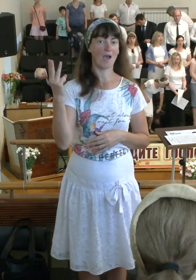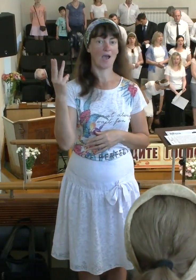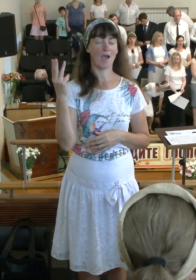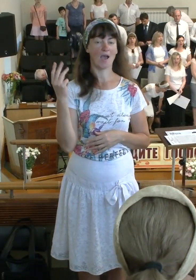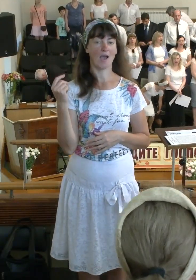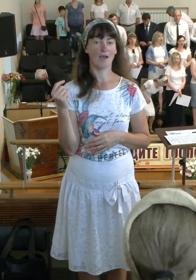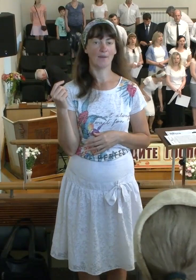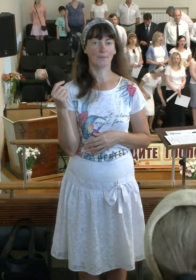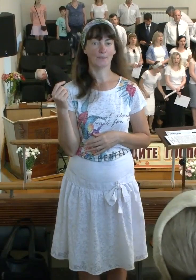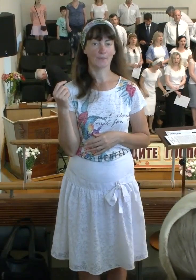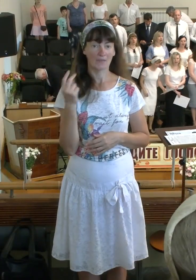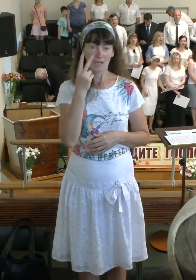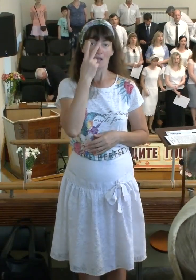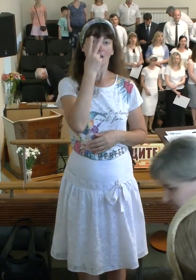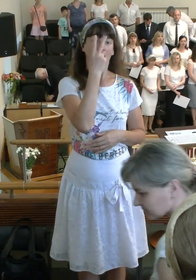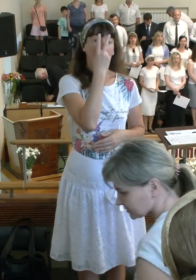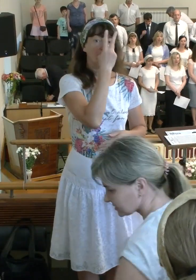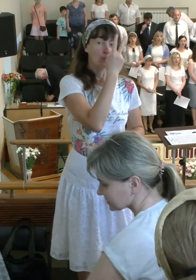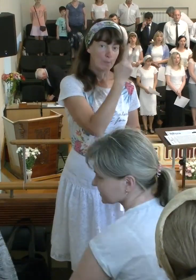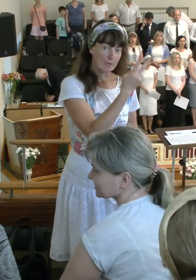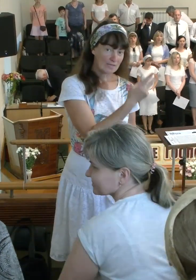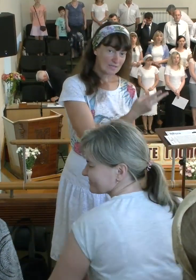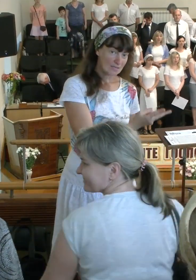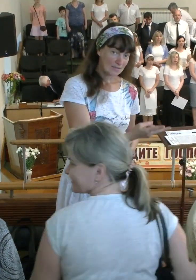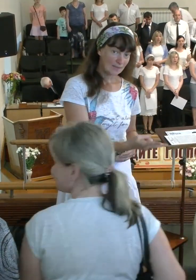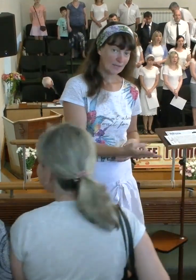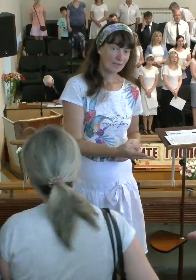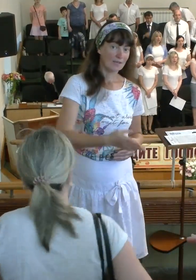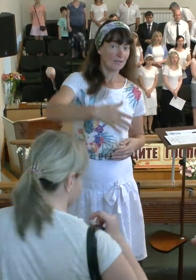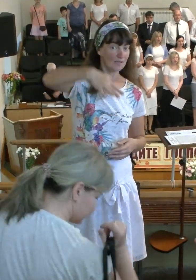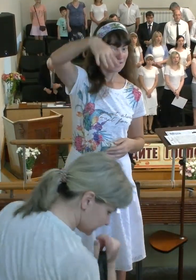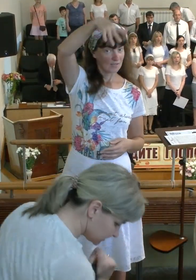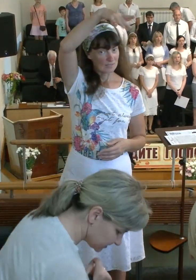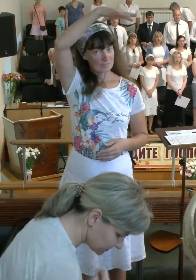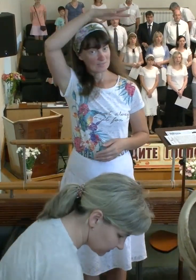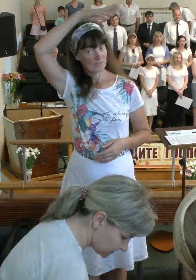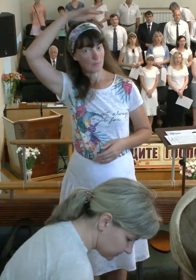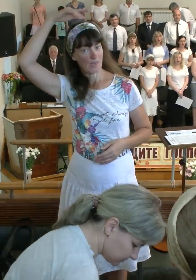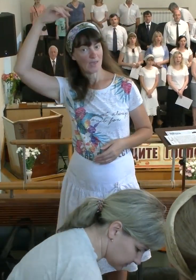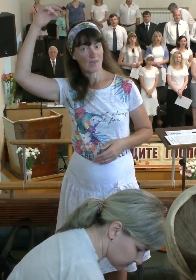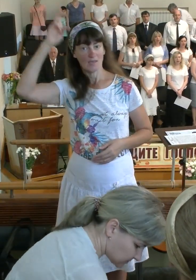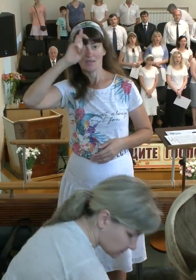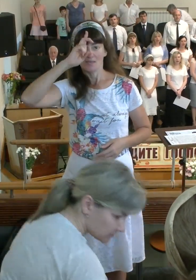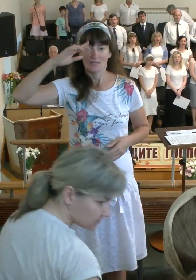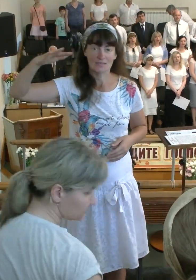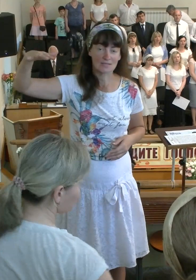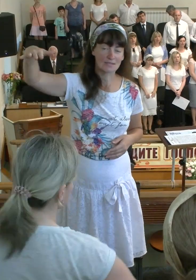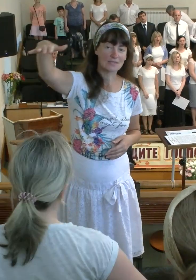Yeah.